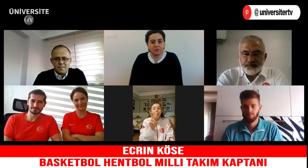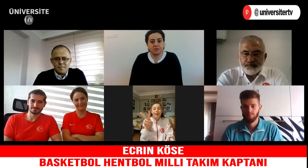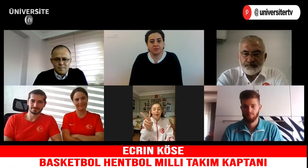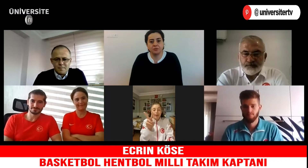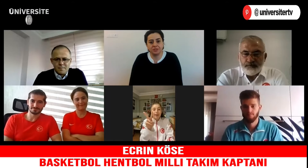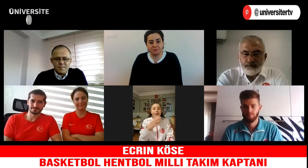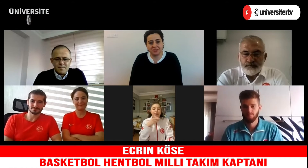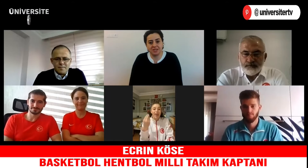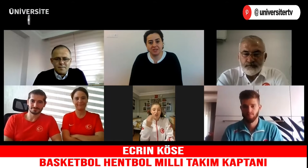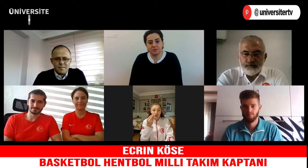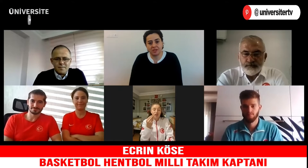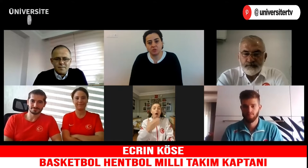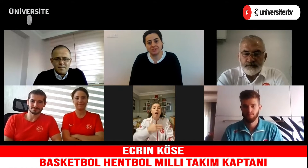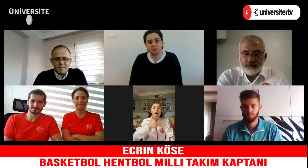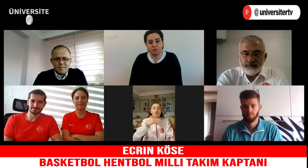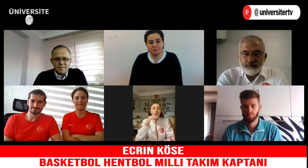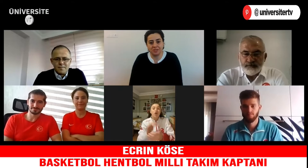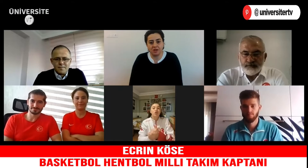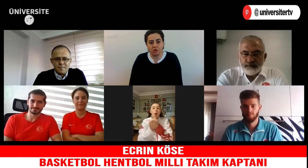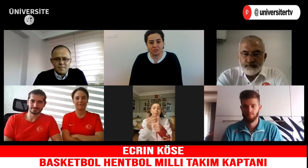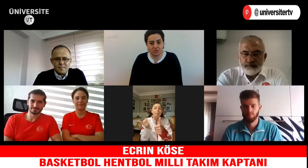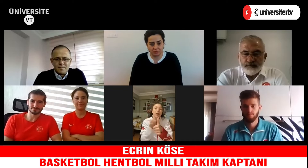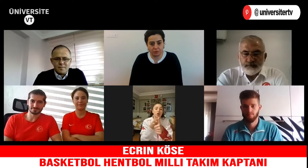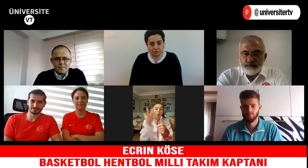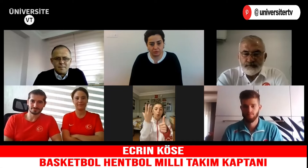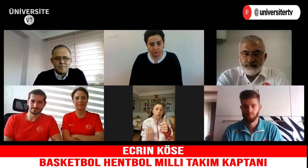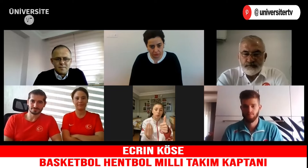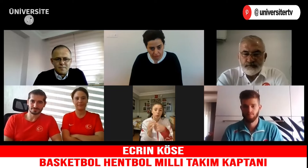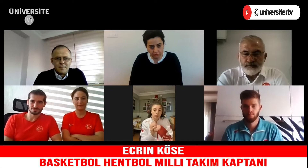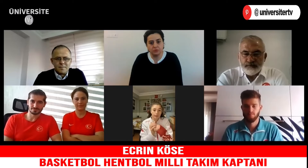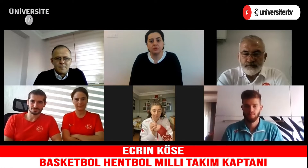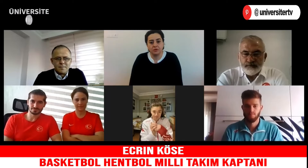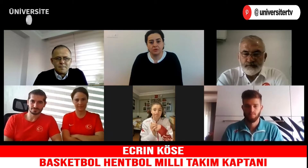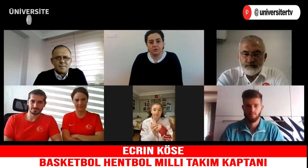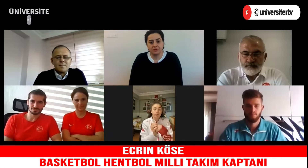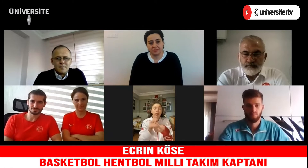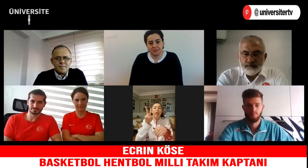olduk. U20'de daha sonrası U20'de Avrupa şampiyonu olduk.